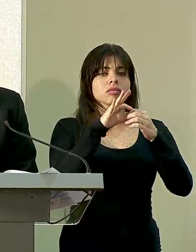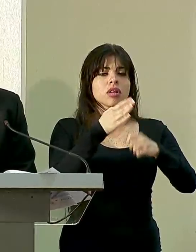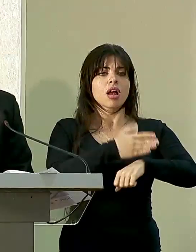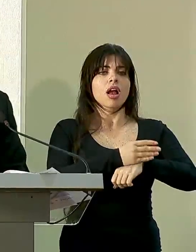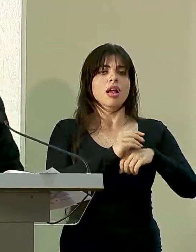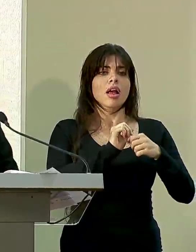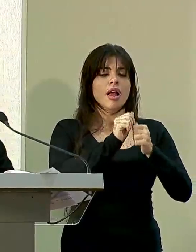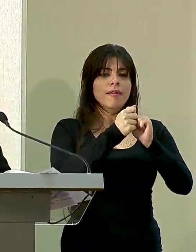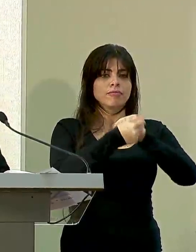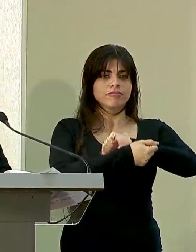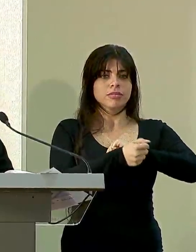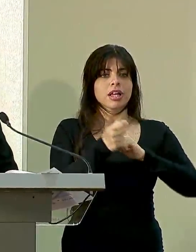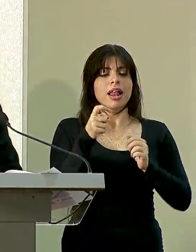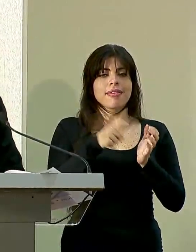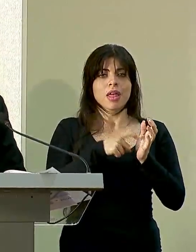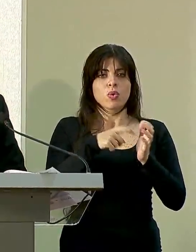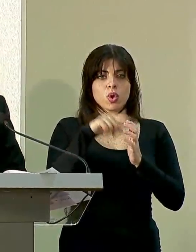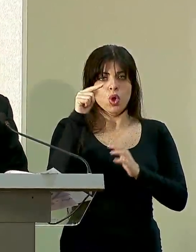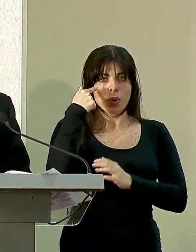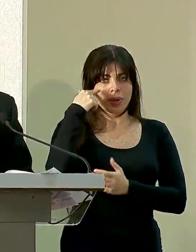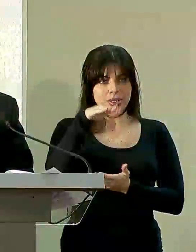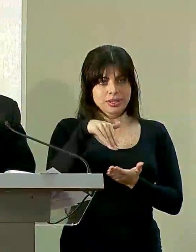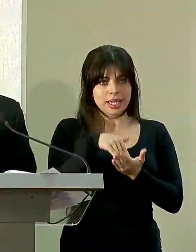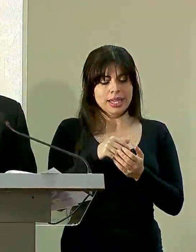evolución de la deuda del gobierno central, ¿verdad?,